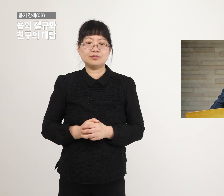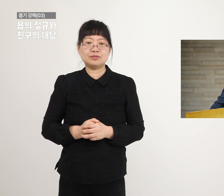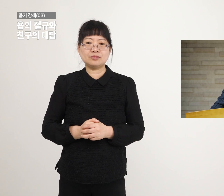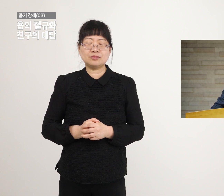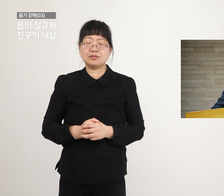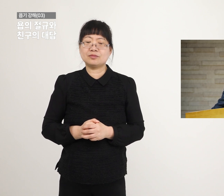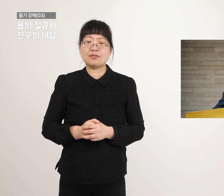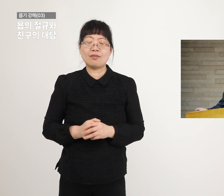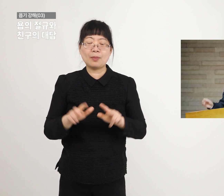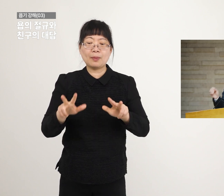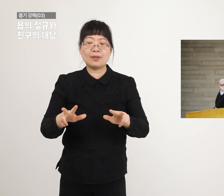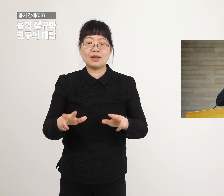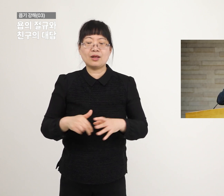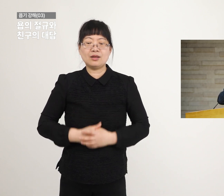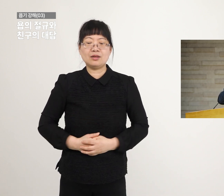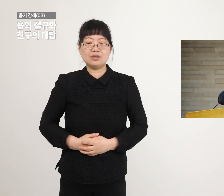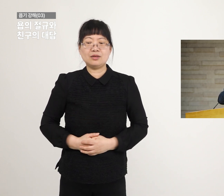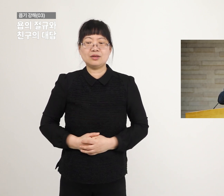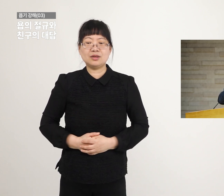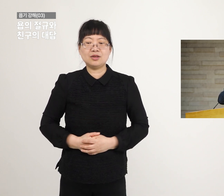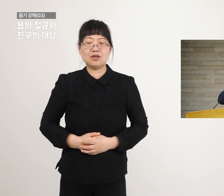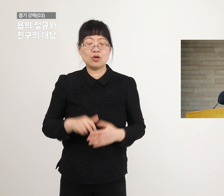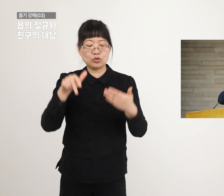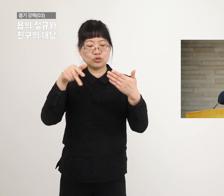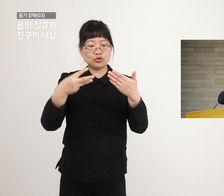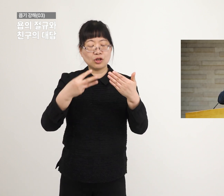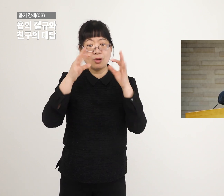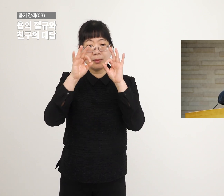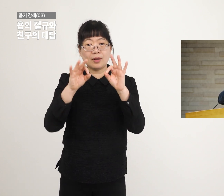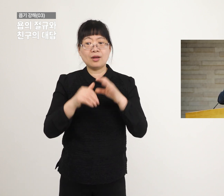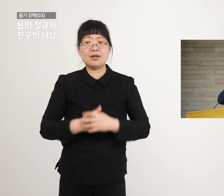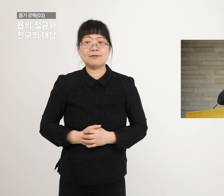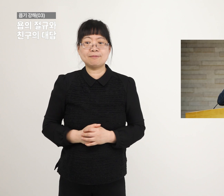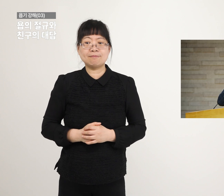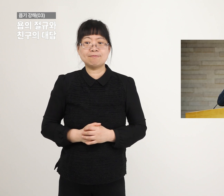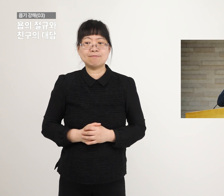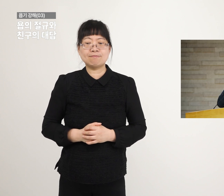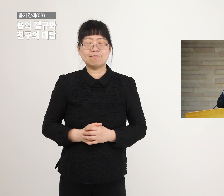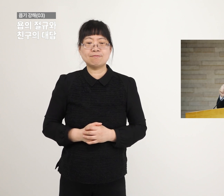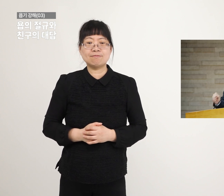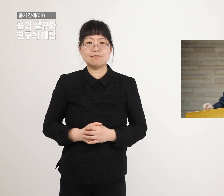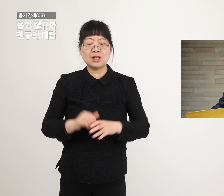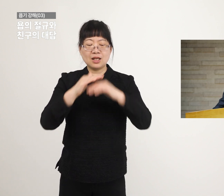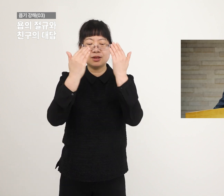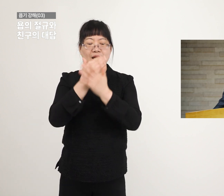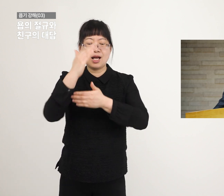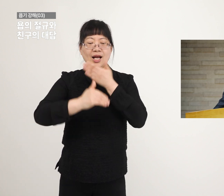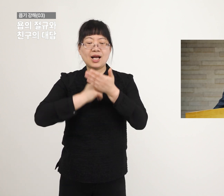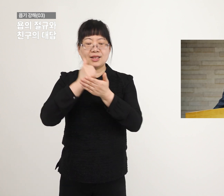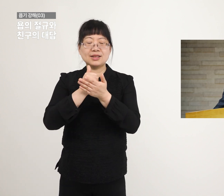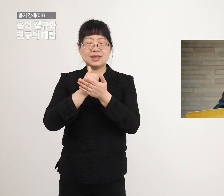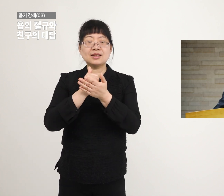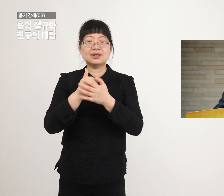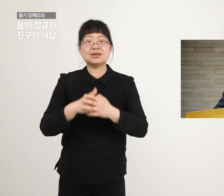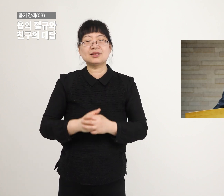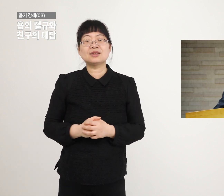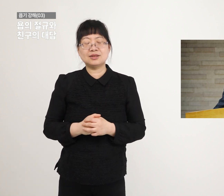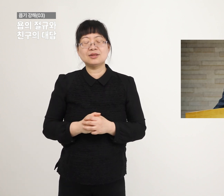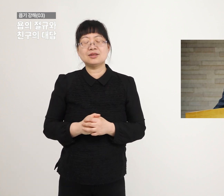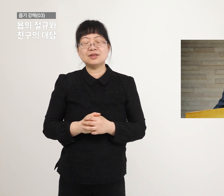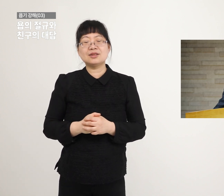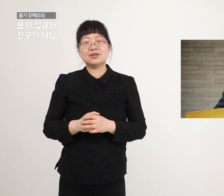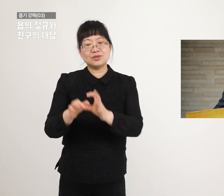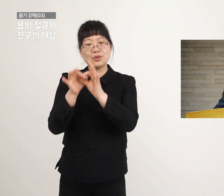그러면서 이제 9절을 보세요. 다 하나님의 입기운에 멸망하고